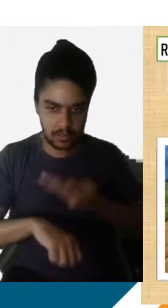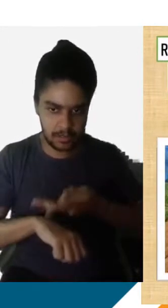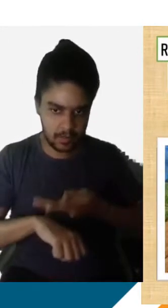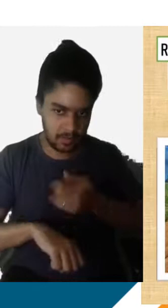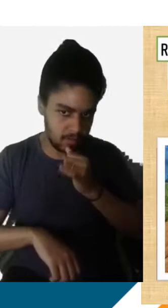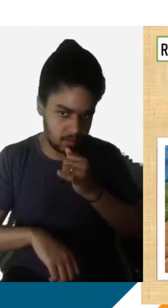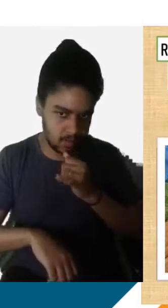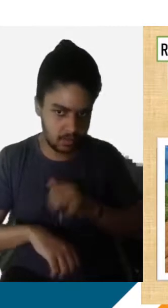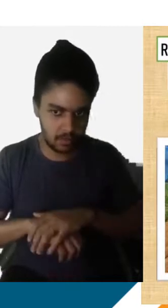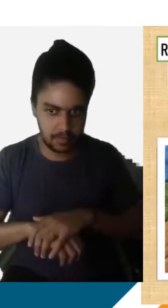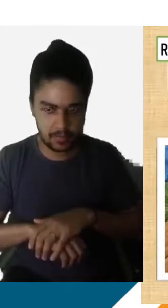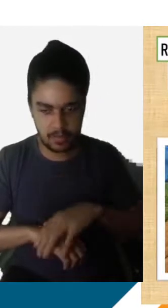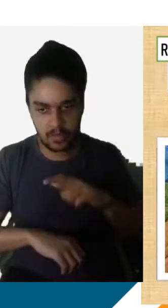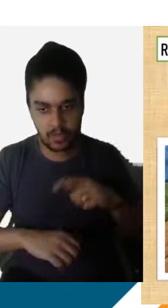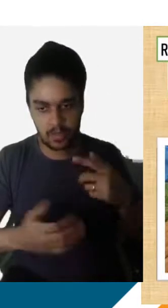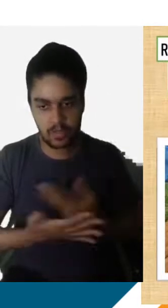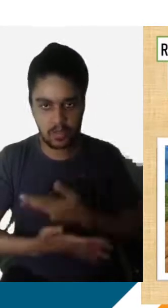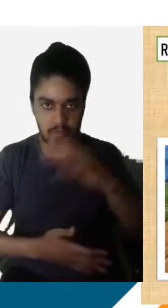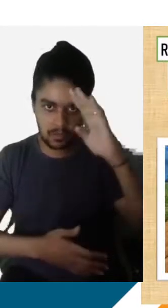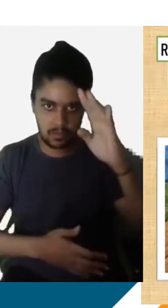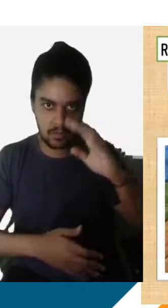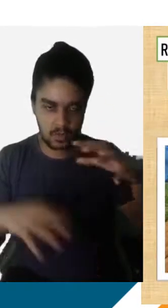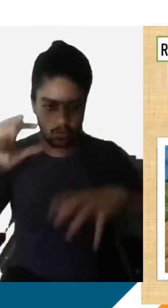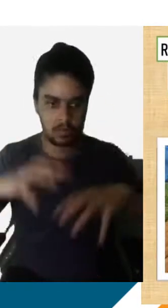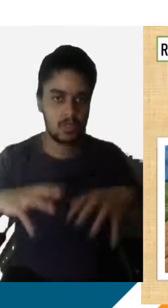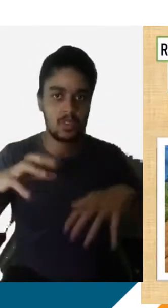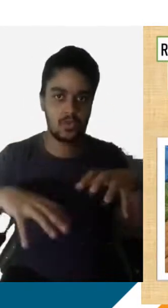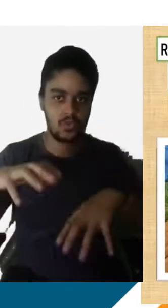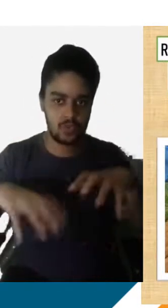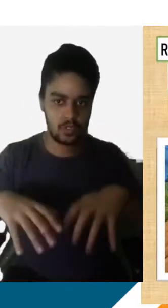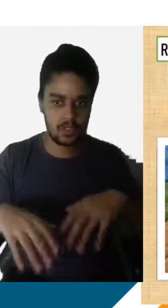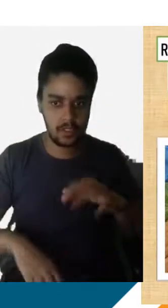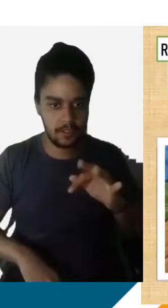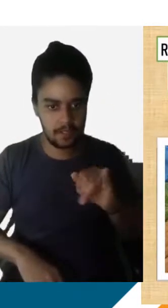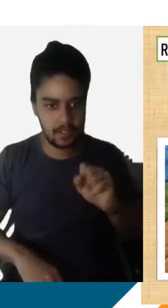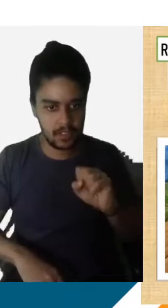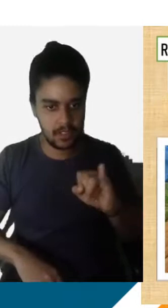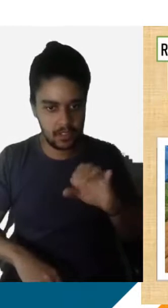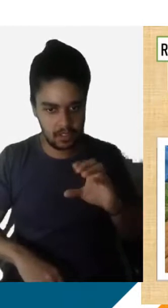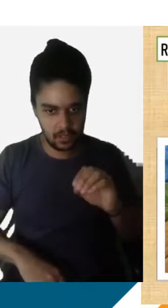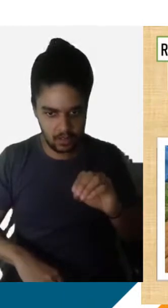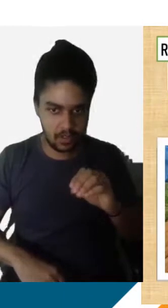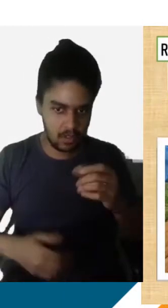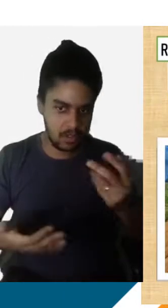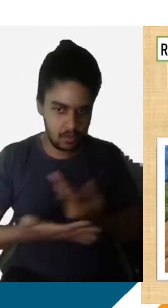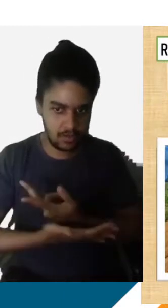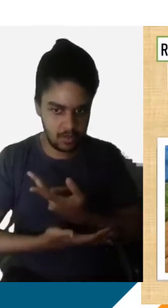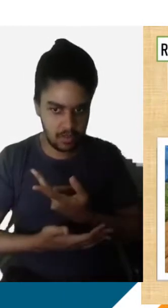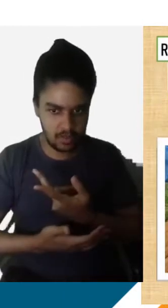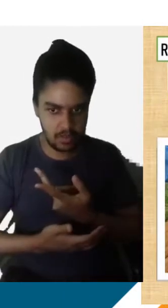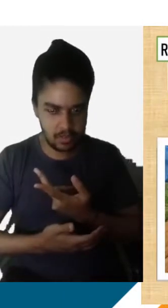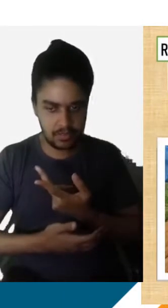da rocha, por exemplo, e é desencadeado principalmente pela chuva. O intemperismo físico